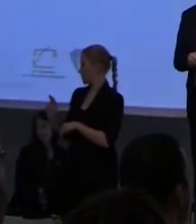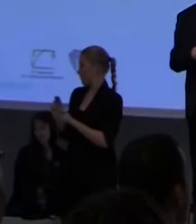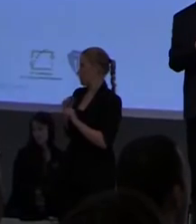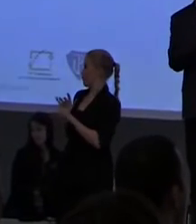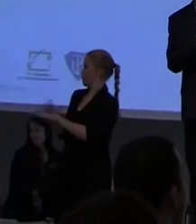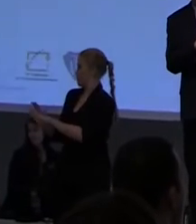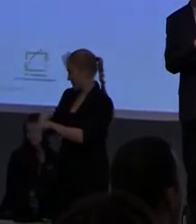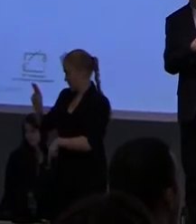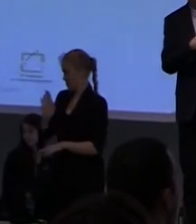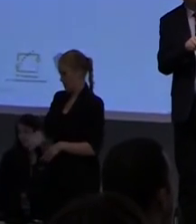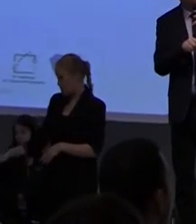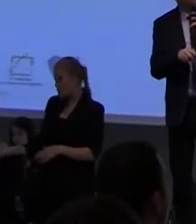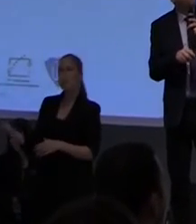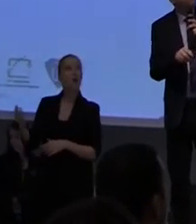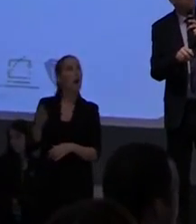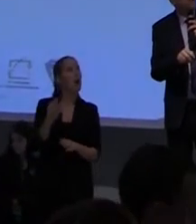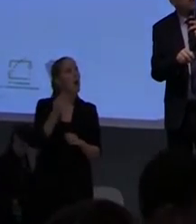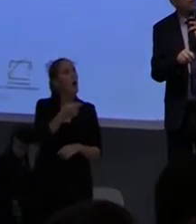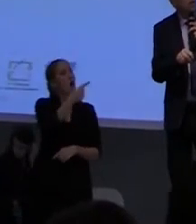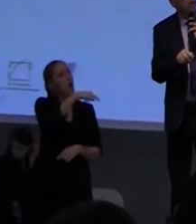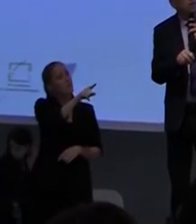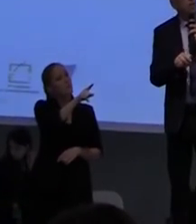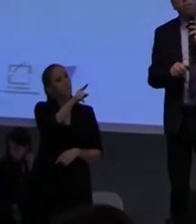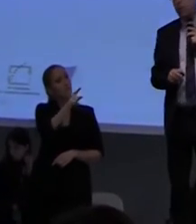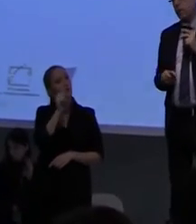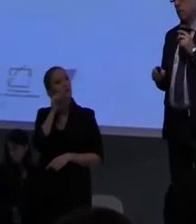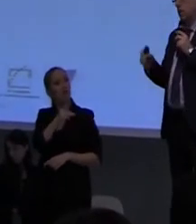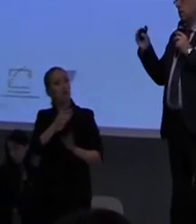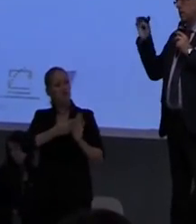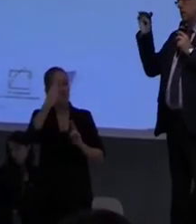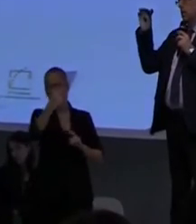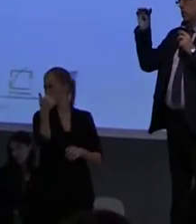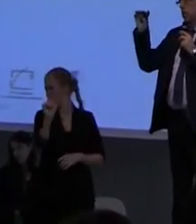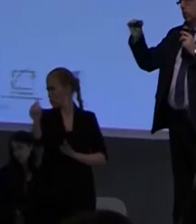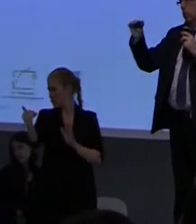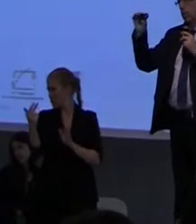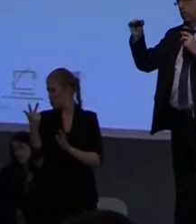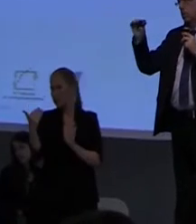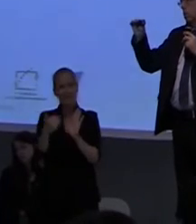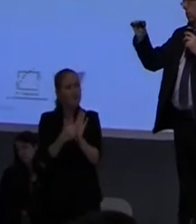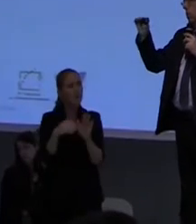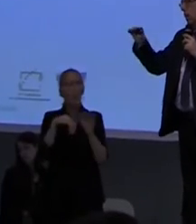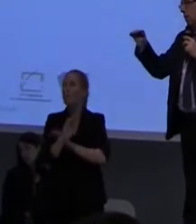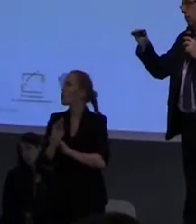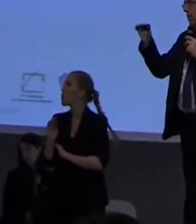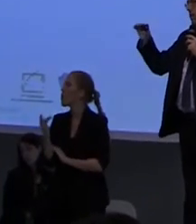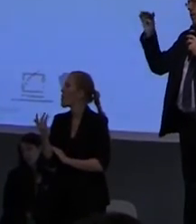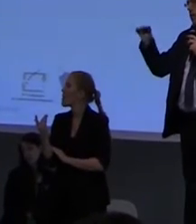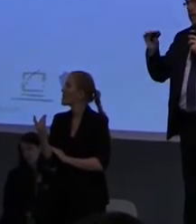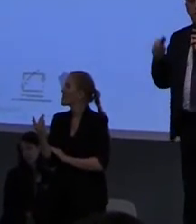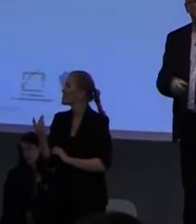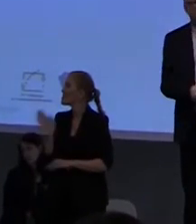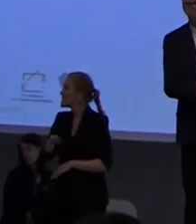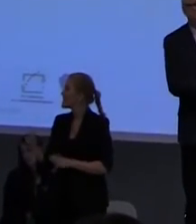ta čísla zvolil, je skryto zde. Tady je celkový počet dětí, kteří si do té školy přinesou onu nálepku